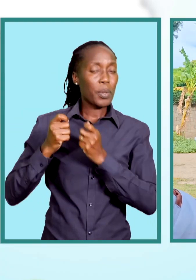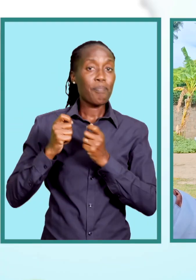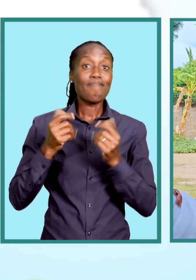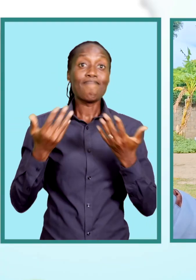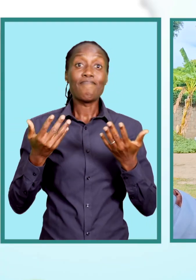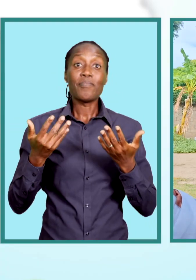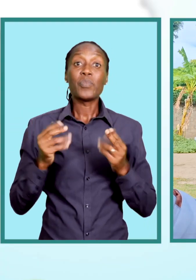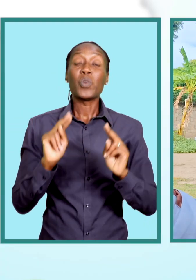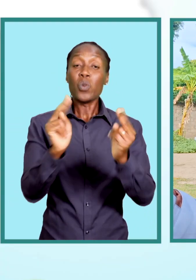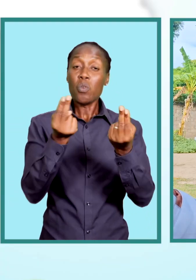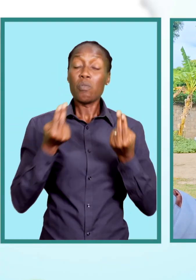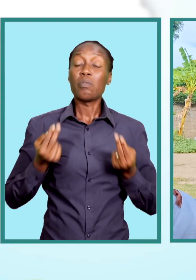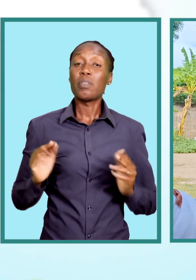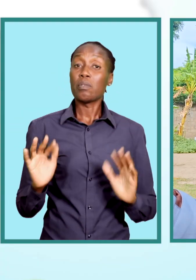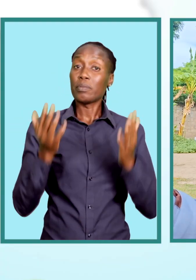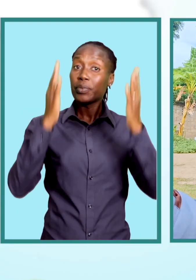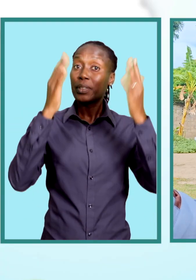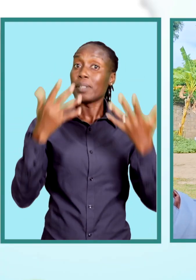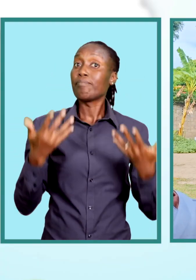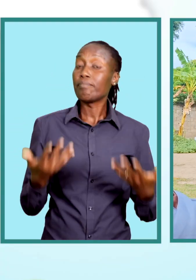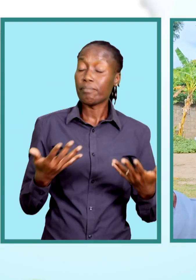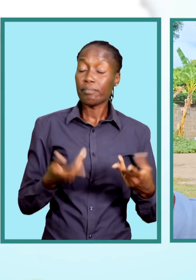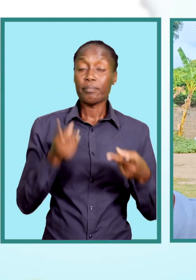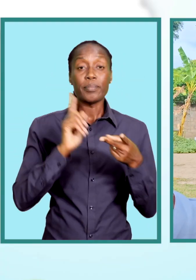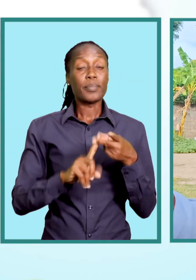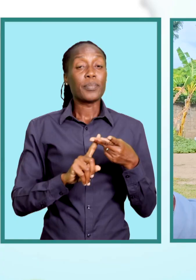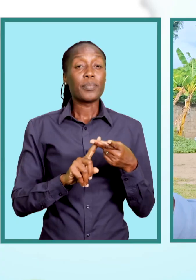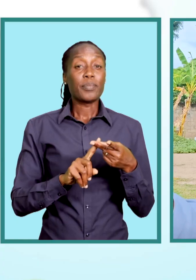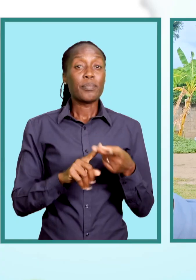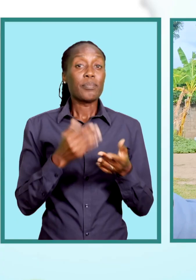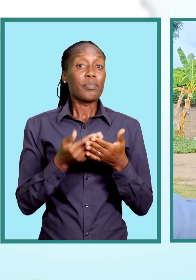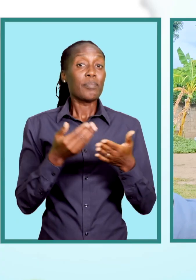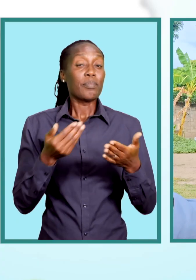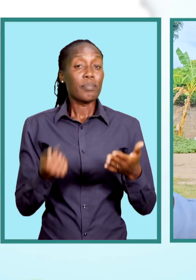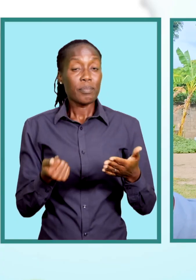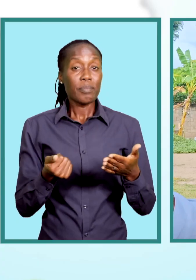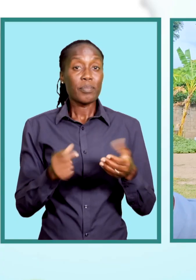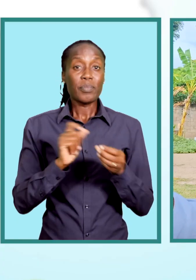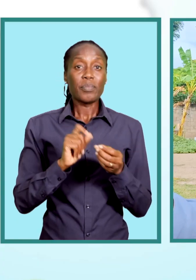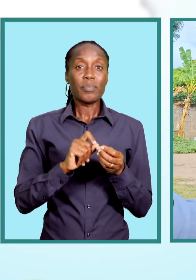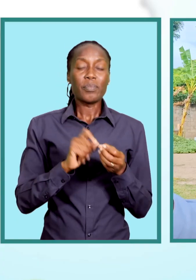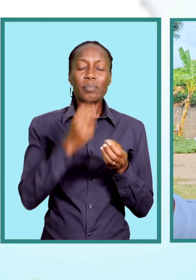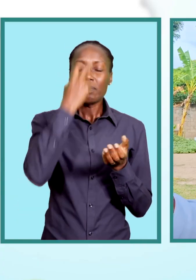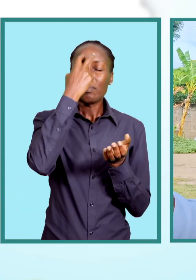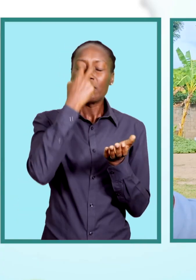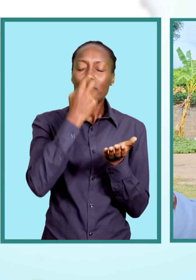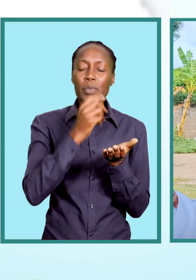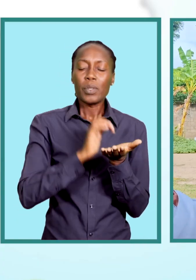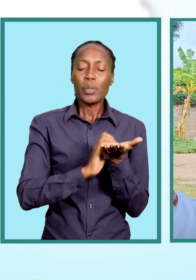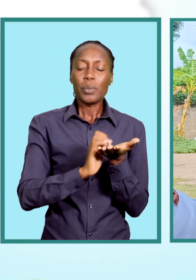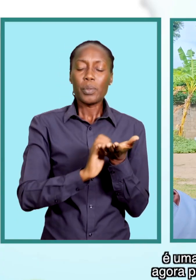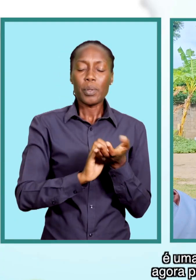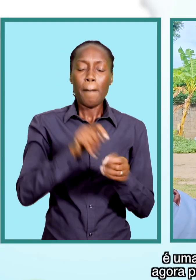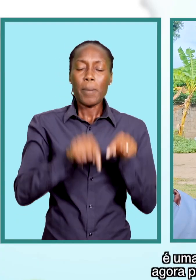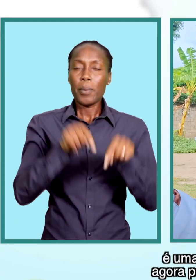É uma vida nova que eu estou a levar. É uma vida nova tu mexeres com os teclados sem